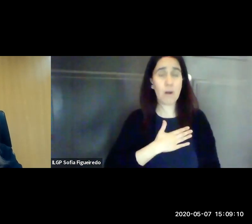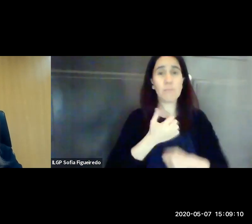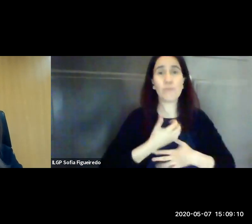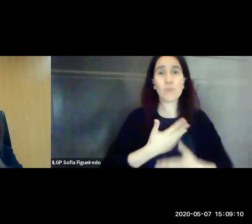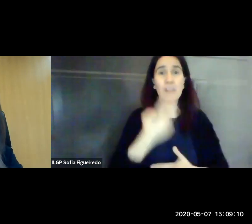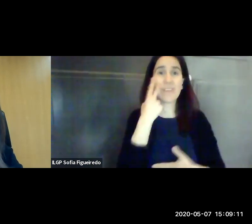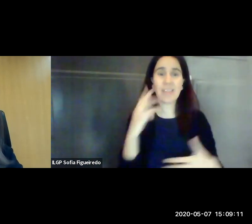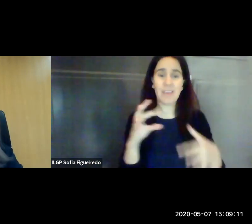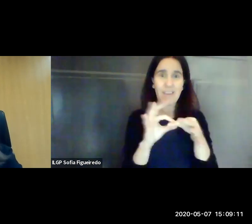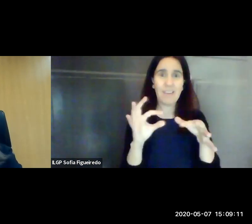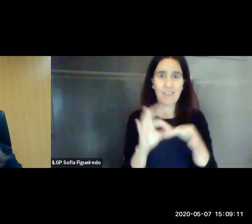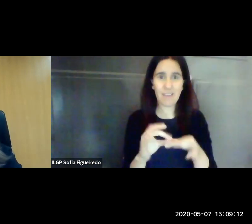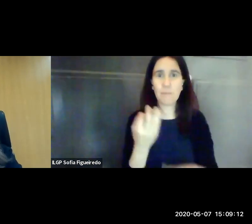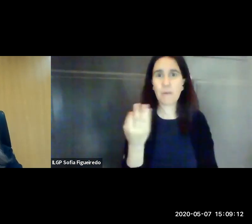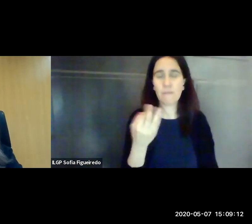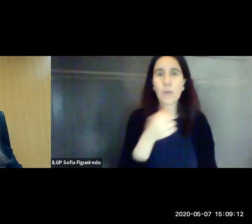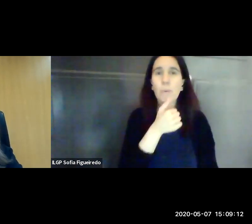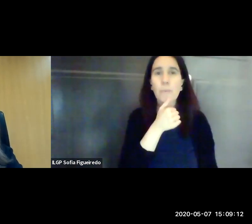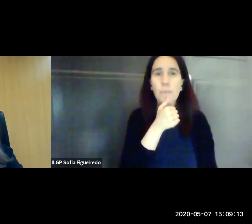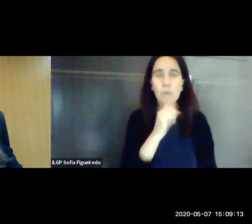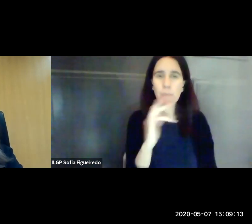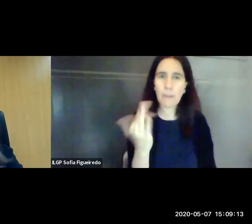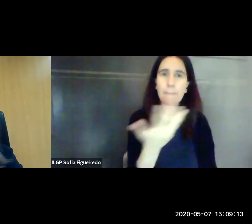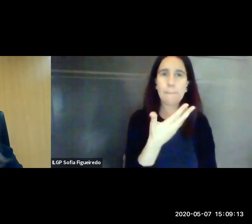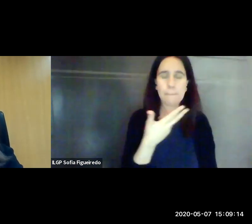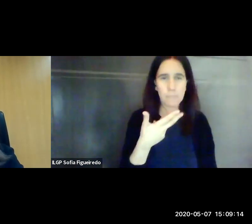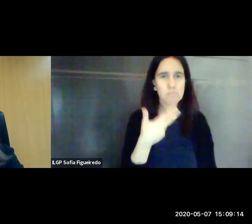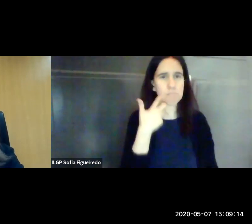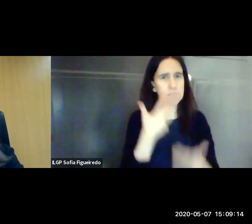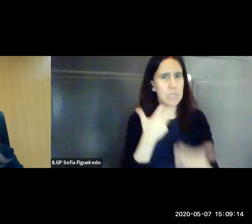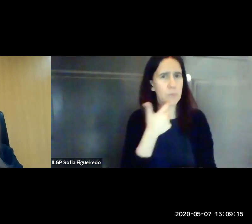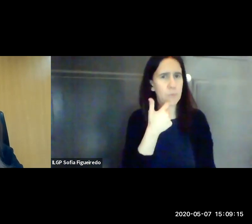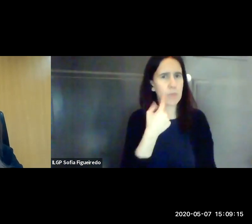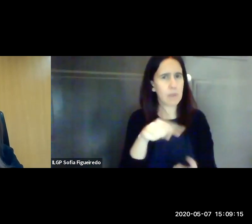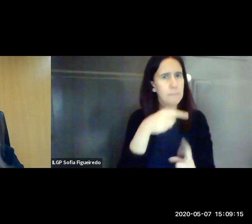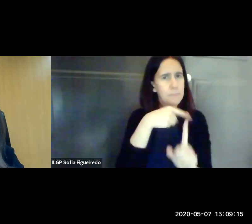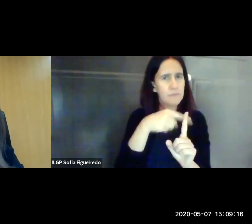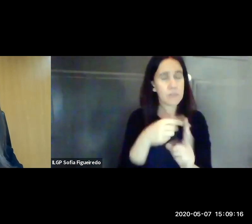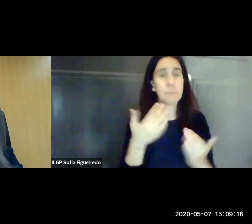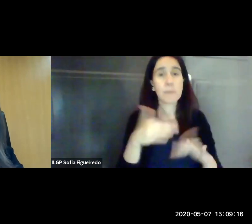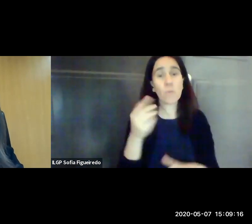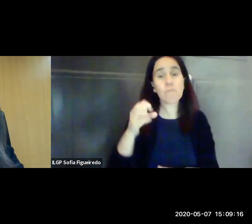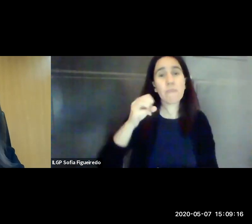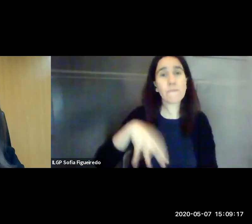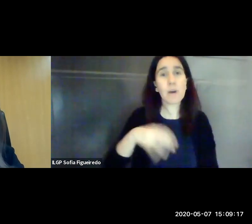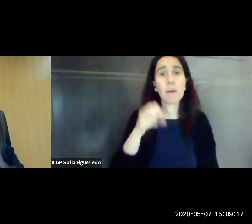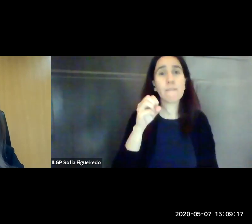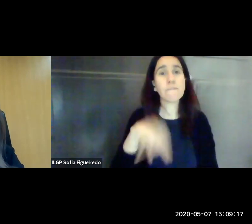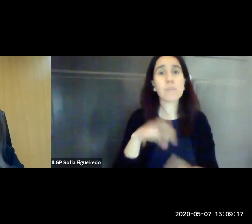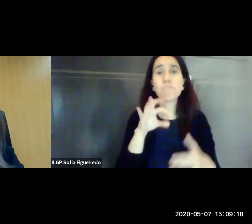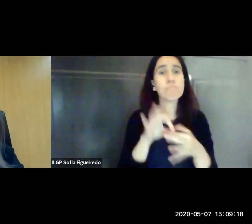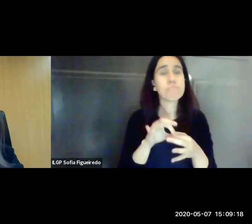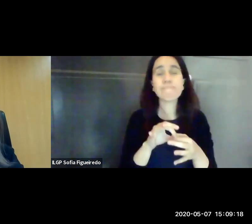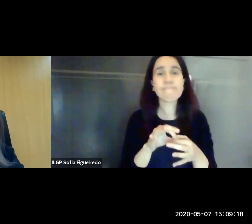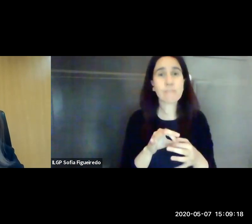profissional, até mesmo em termos ambientais os benefícios são significativos. No entanto, há um senão, e o senão tem a ver com a redução do